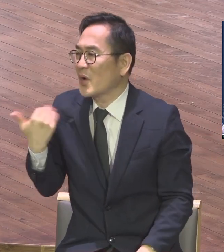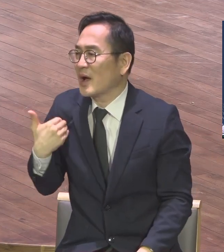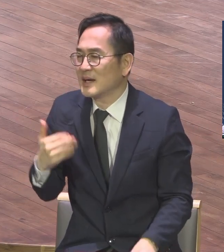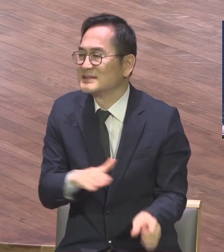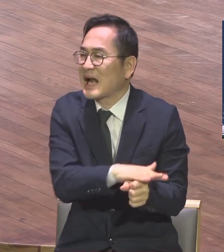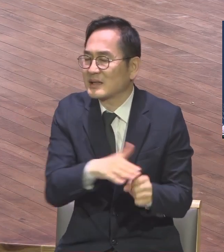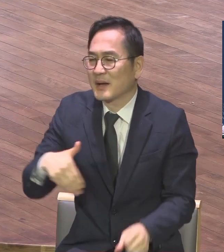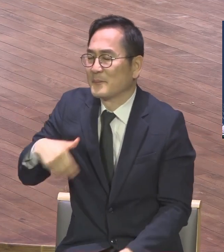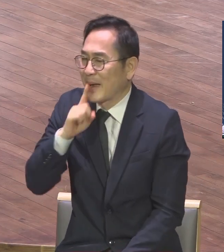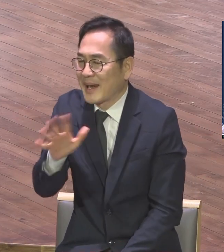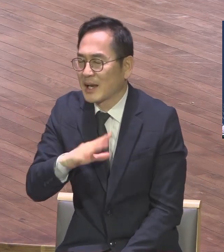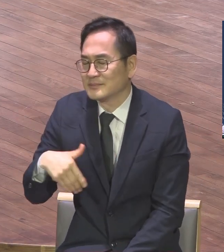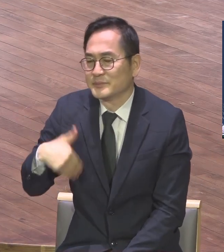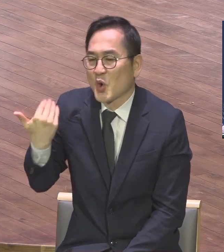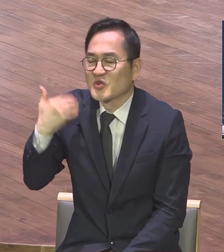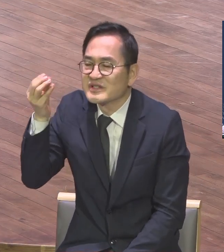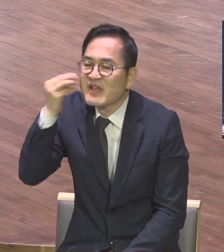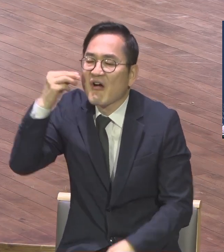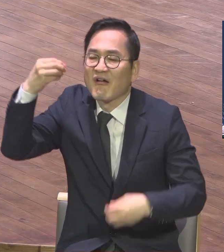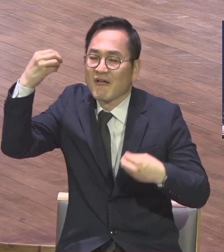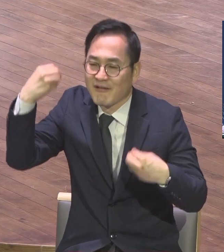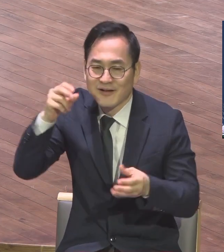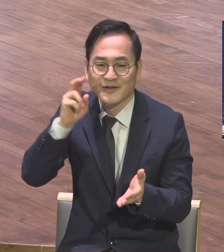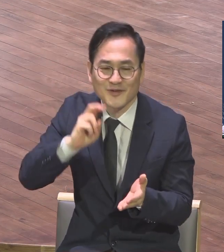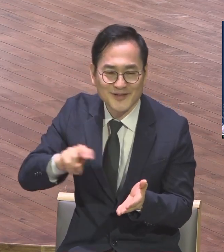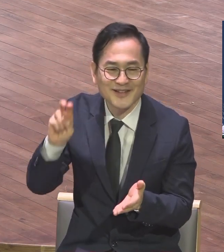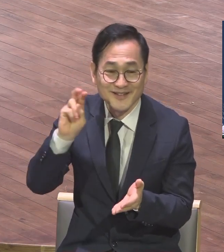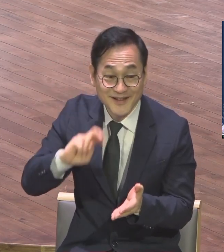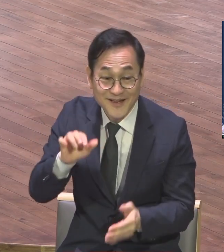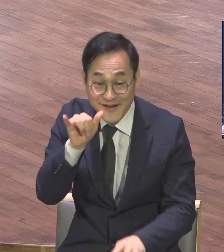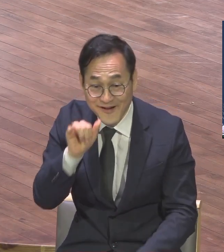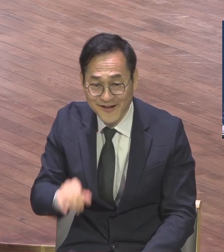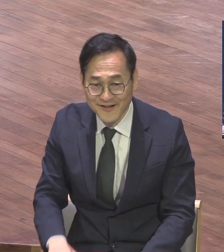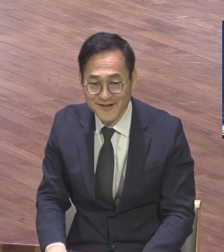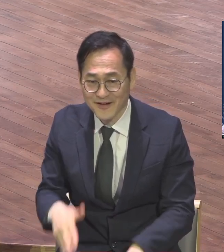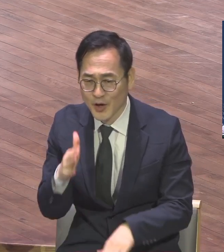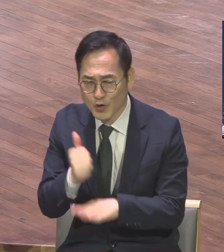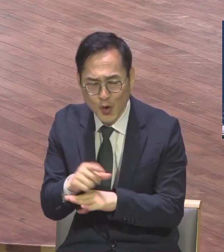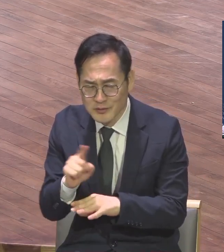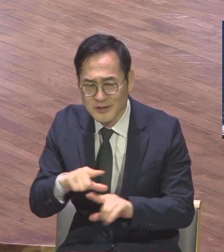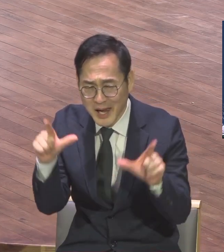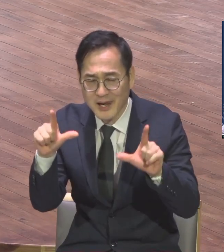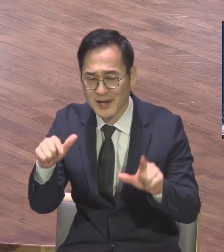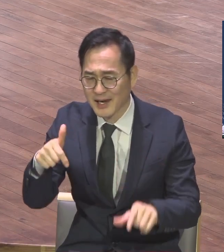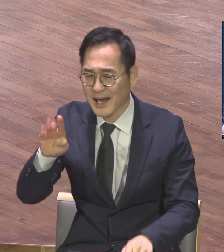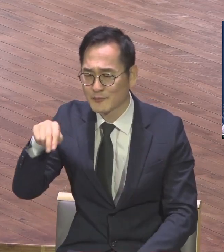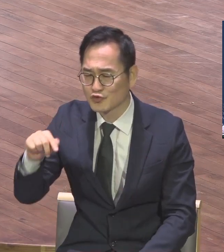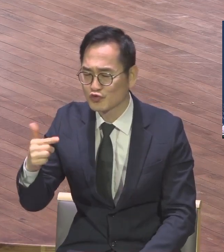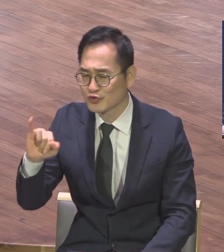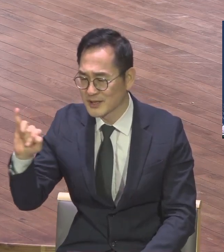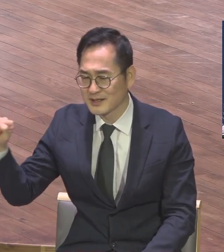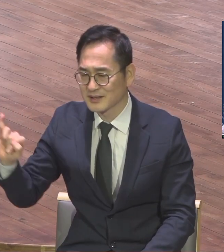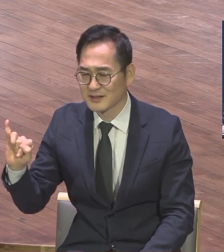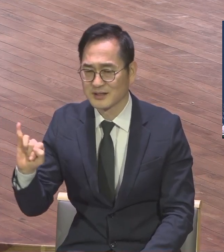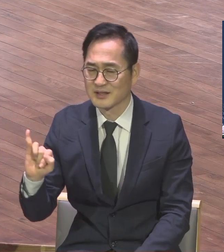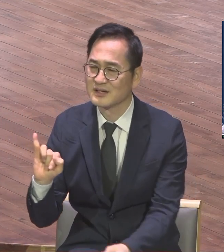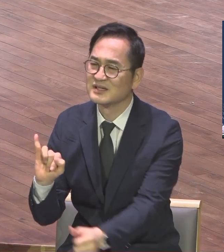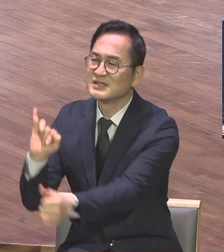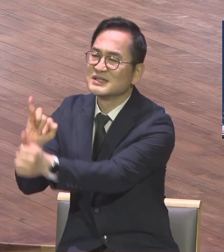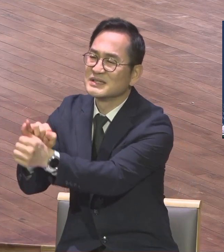했더래요, 모르는 척 했더래요. 그러다가 갑순이가